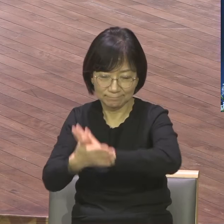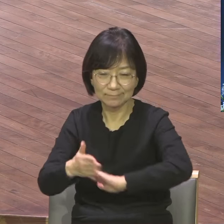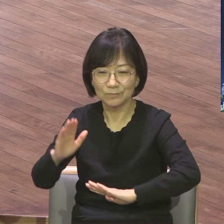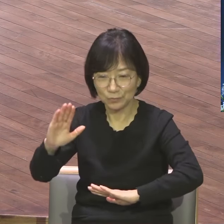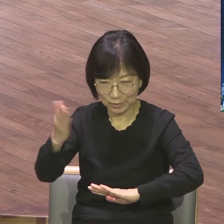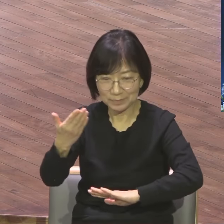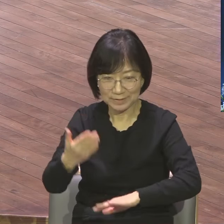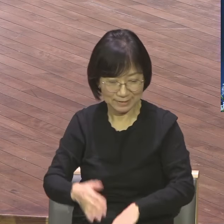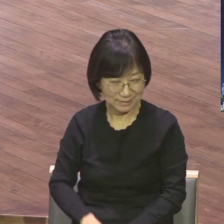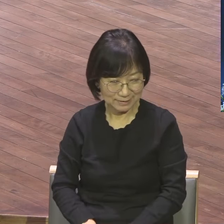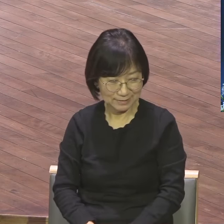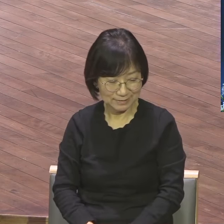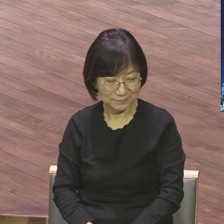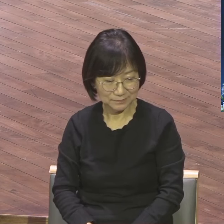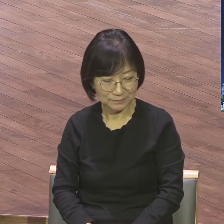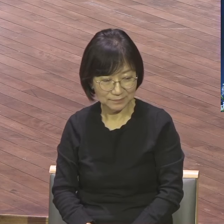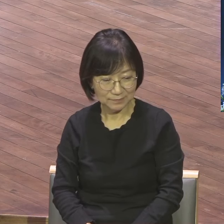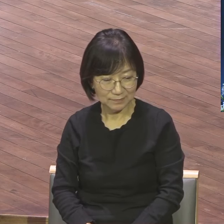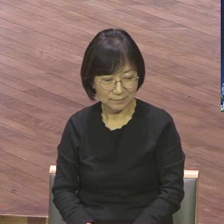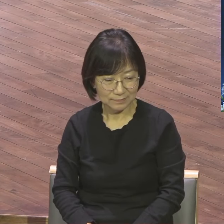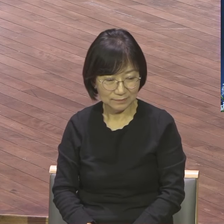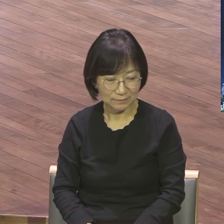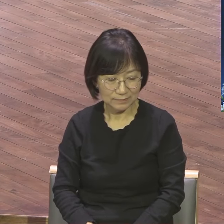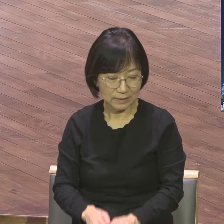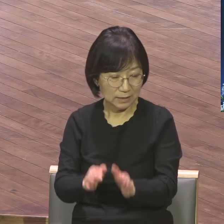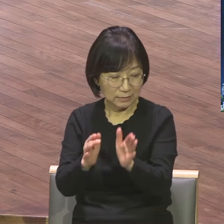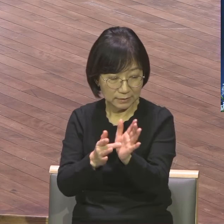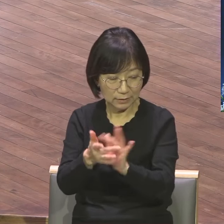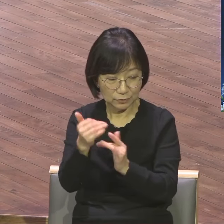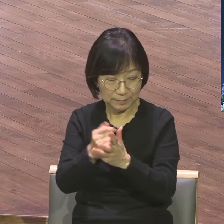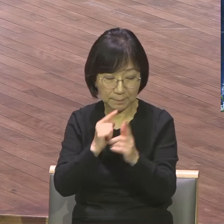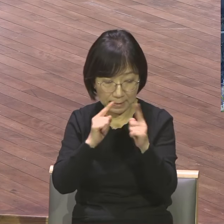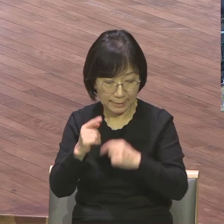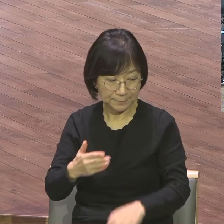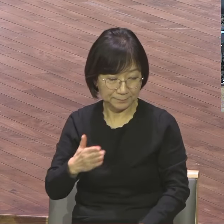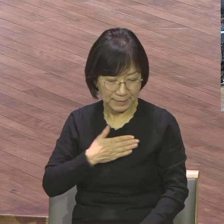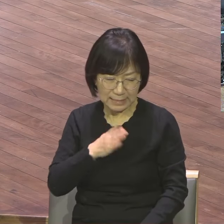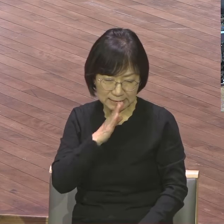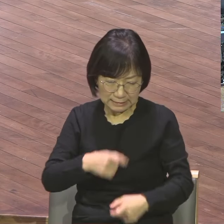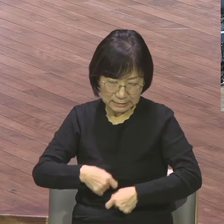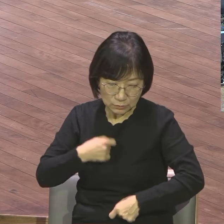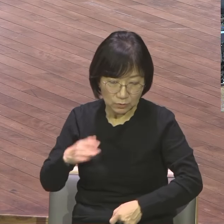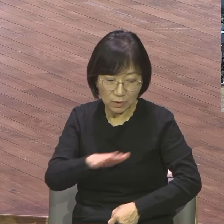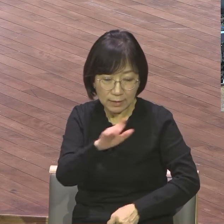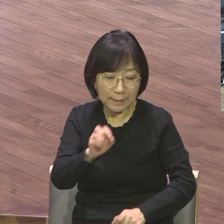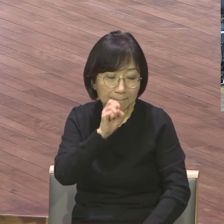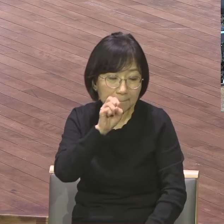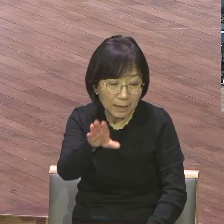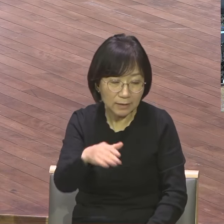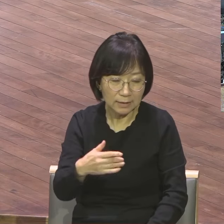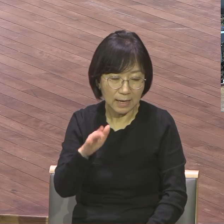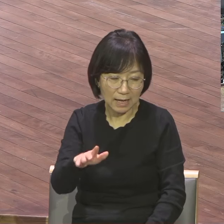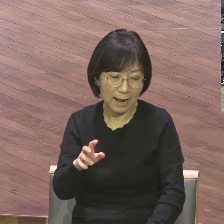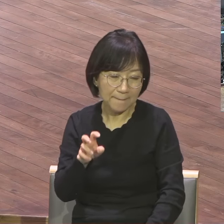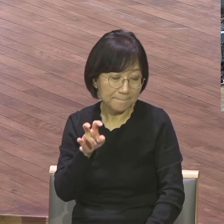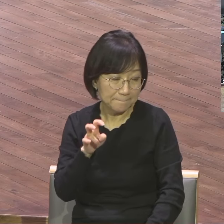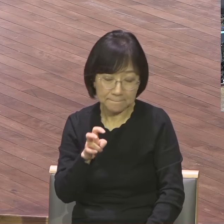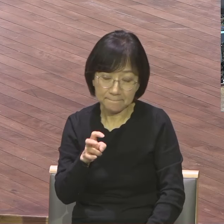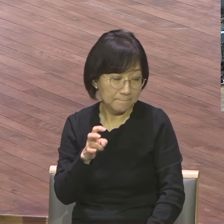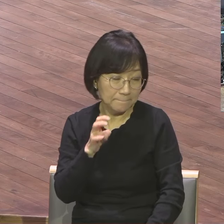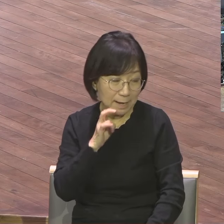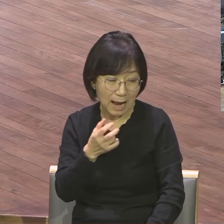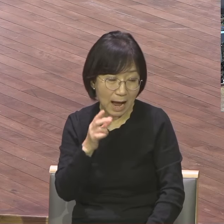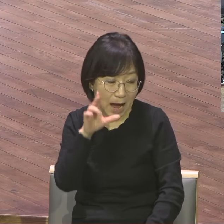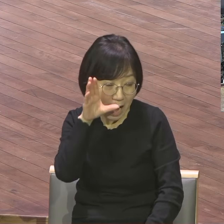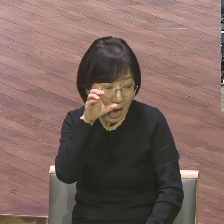보니까 예수님이 이렇게 말씀하셨어요. 내가 진실로 진실로 너희에게 노니 한 알의 밀이 땅에 떨어져 죽지 아니하면 한